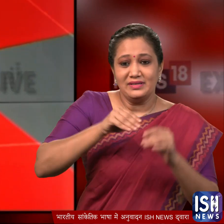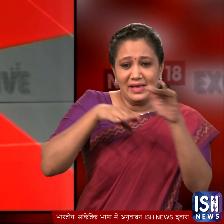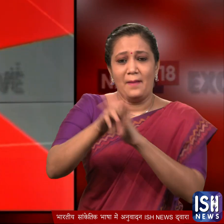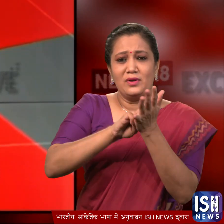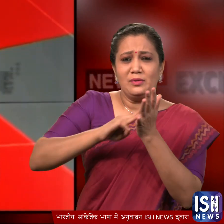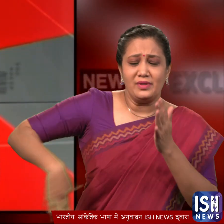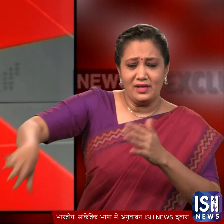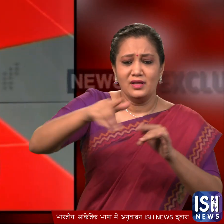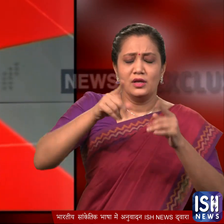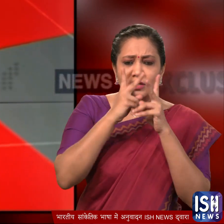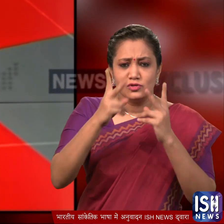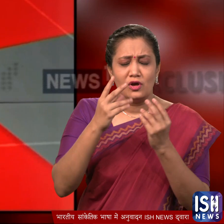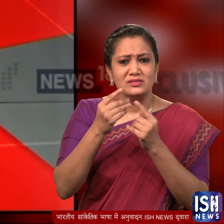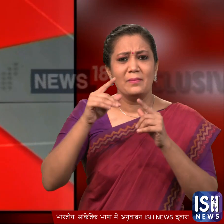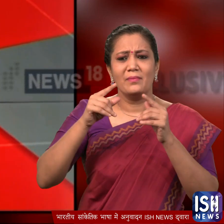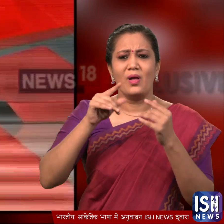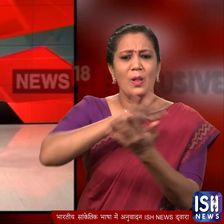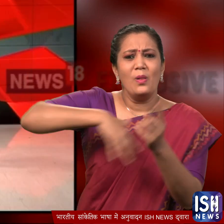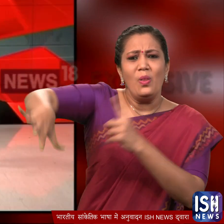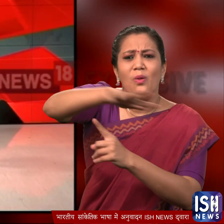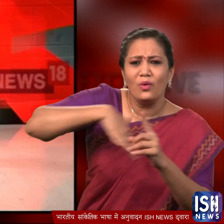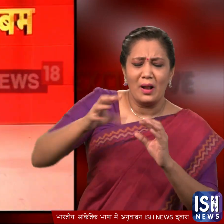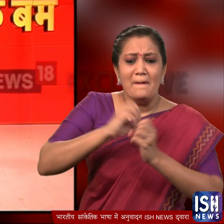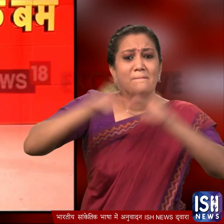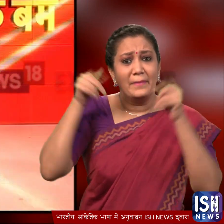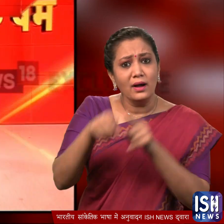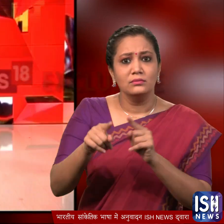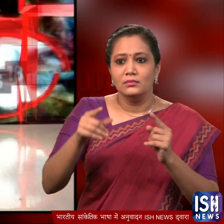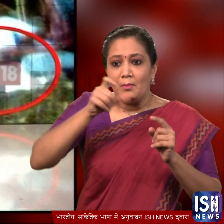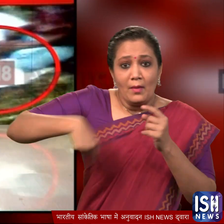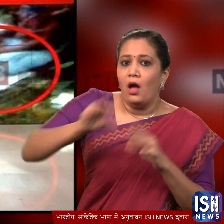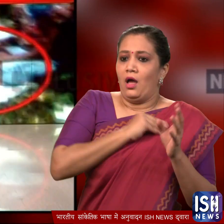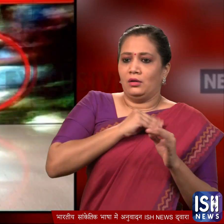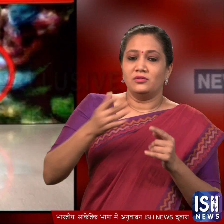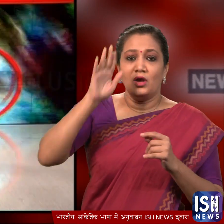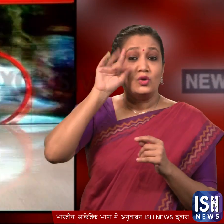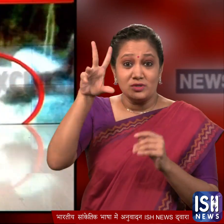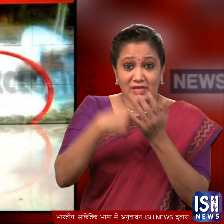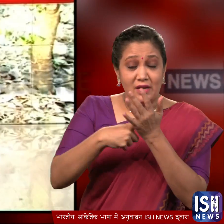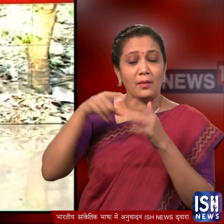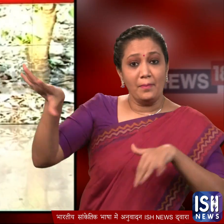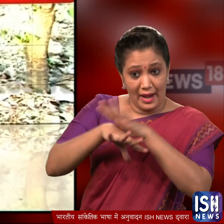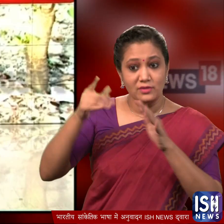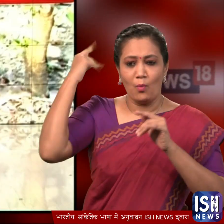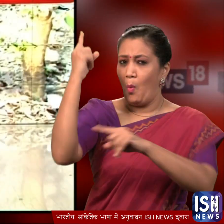के मुर्शिदाबाद में खुले में रखे हुए देसी बम बरामद होने से सनसनी फैल गई। एक दिन पहले ही न्यूज़ 18 ने ऑपरेशन ब्लास्ट दिखाया था। इस